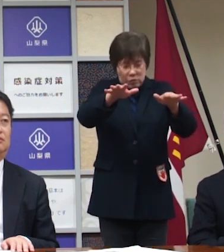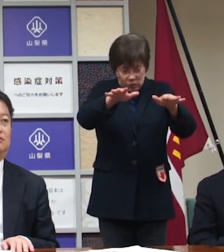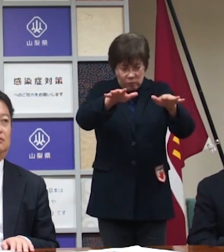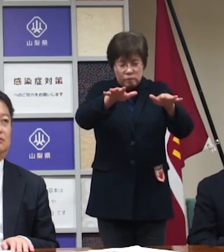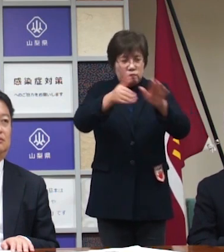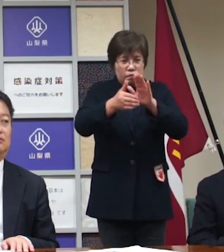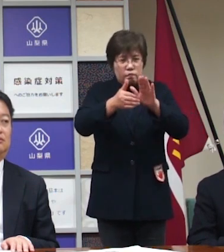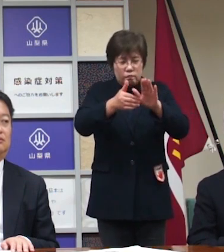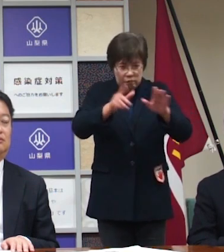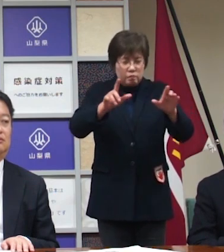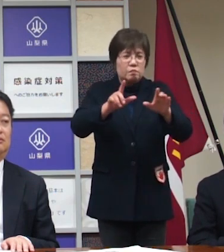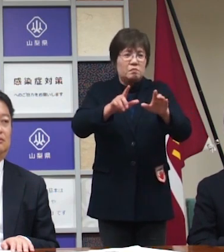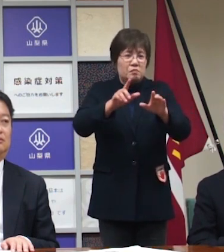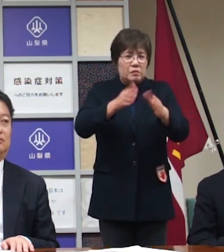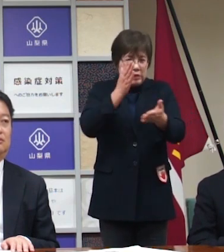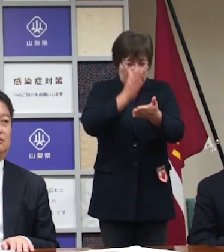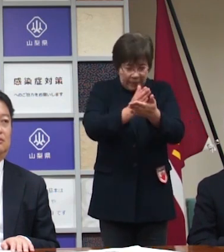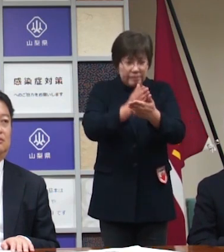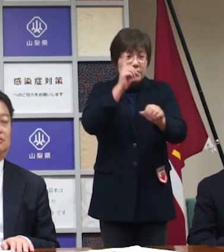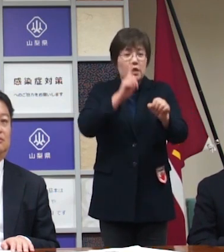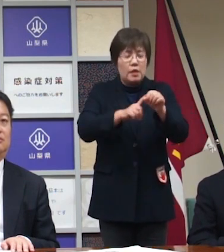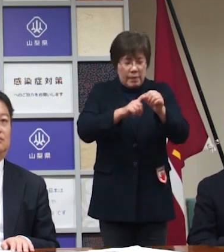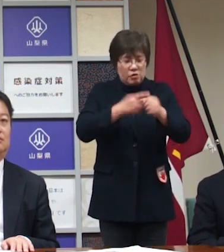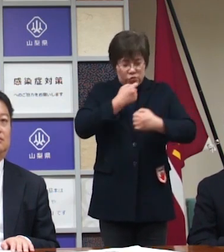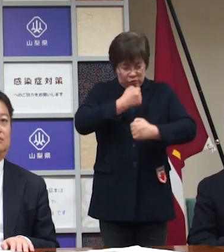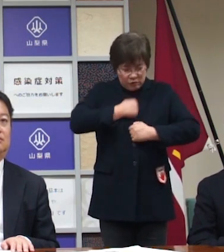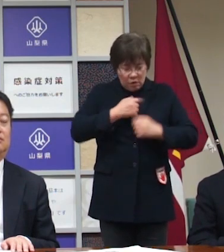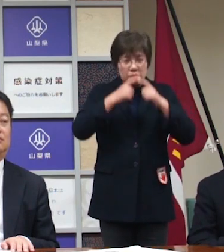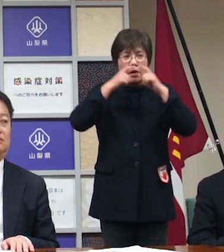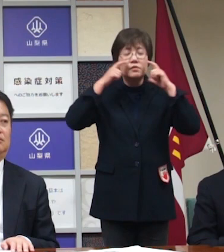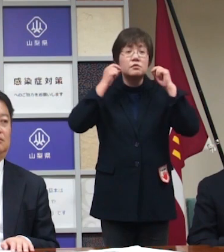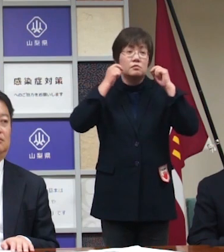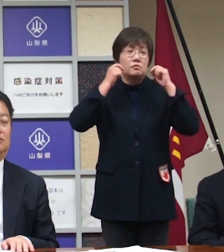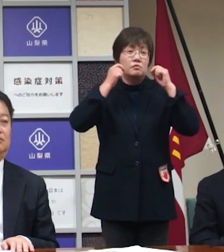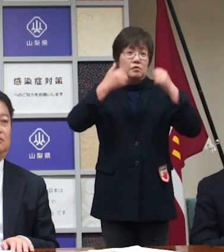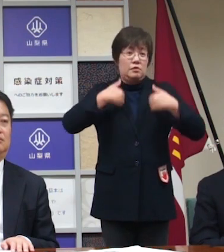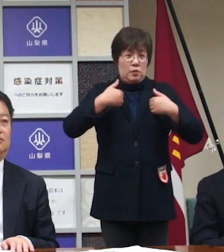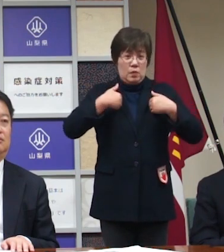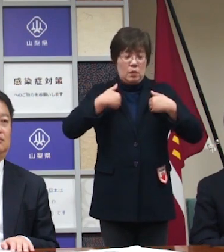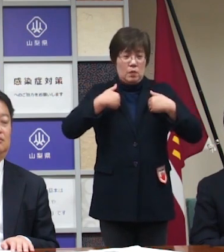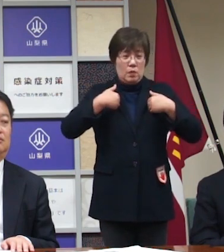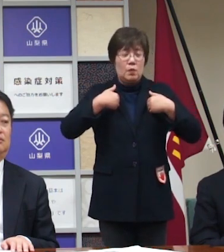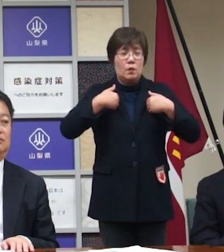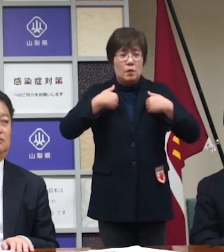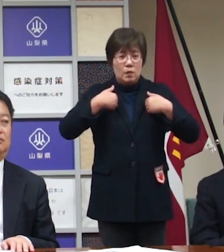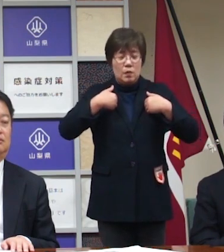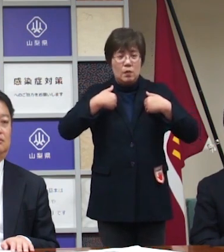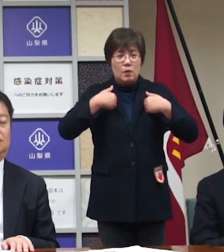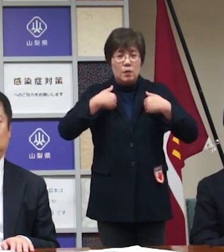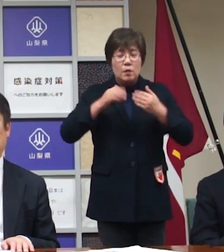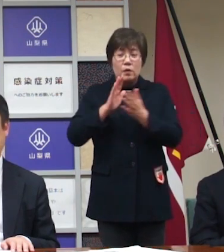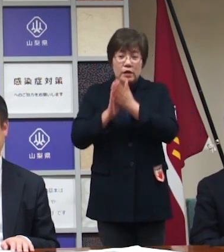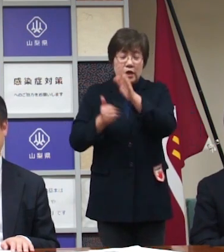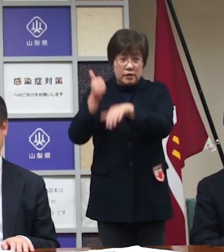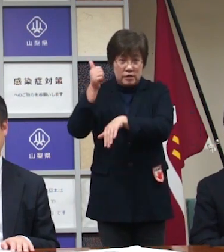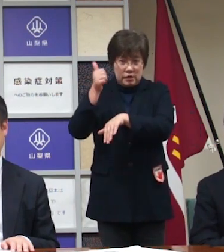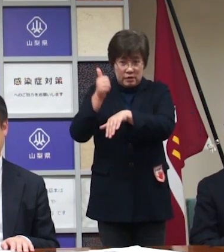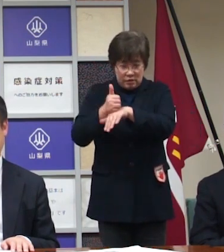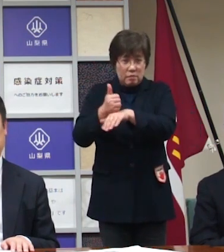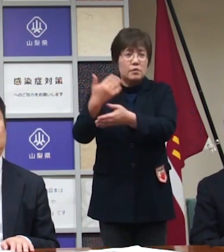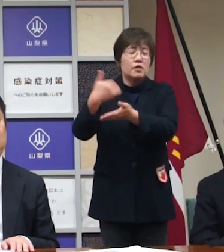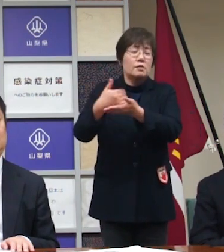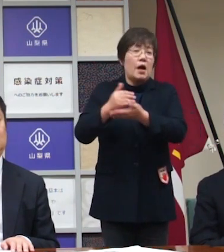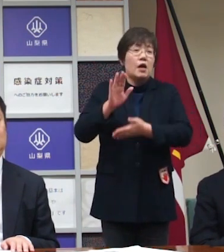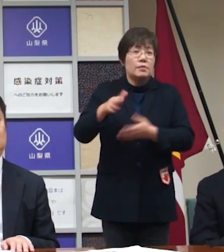ための防御になると思います、うん、そしてその上で知事から申し上げ